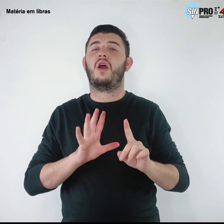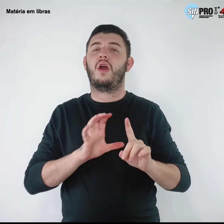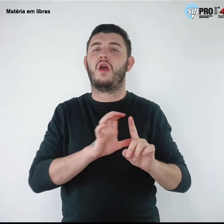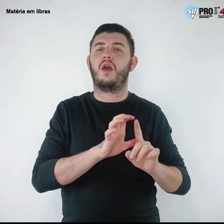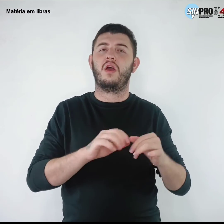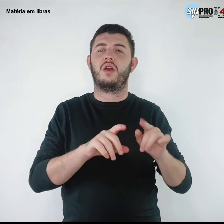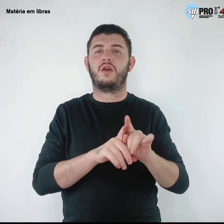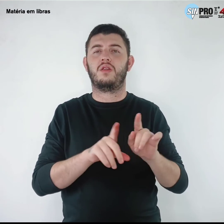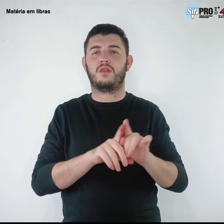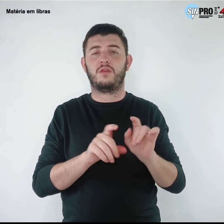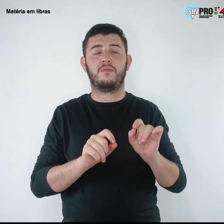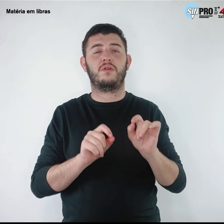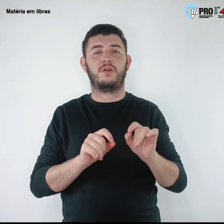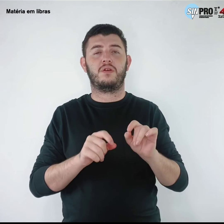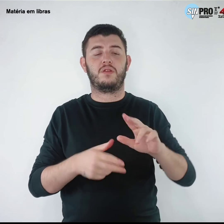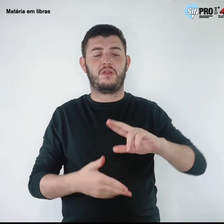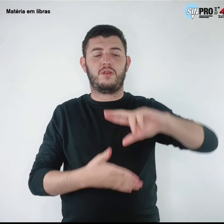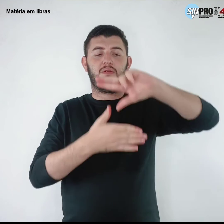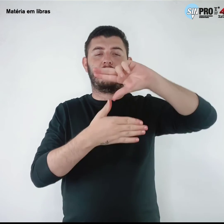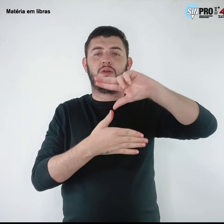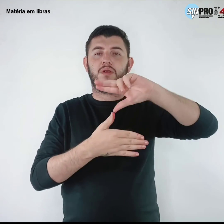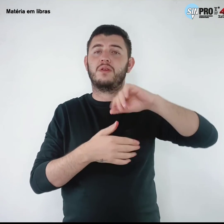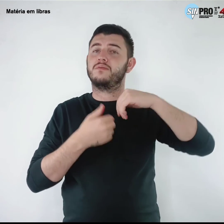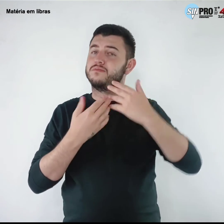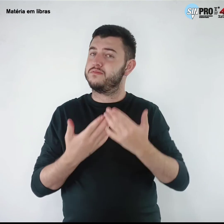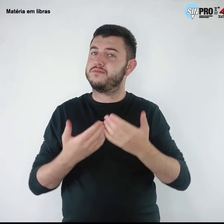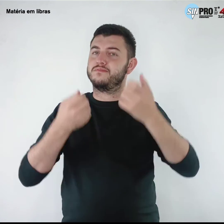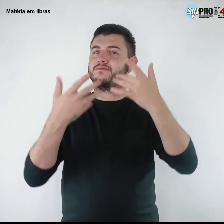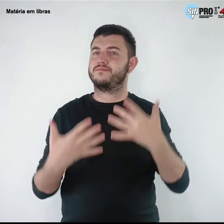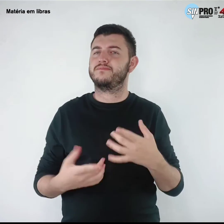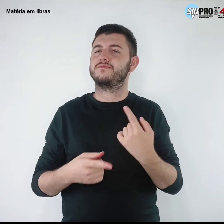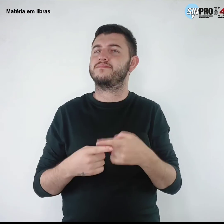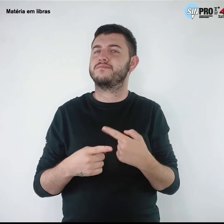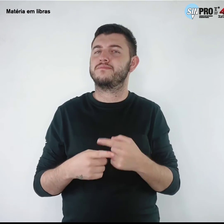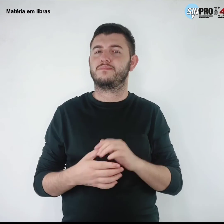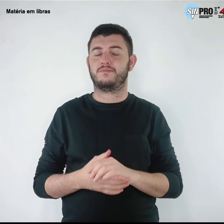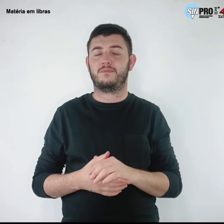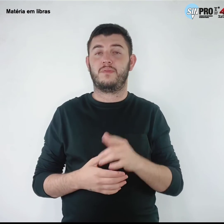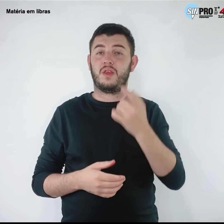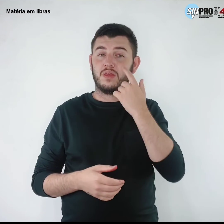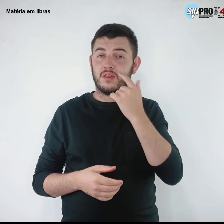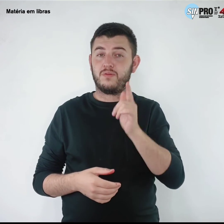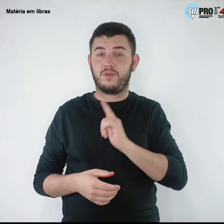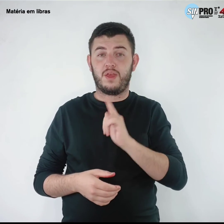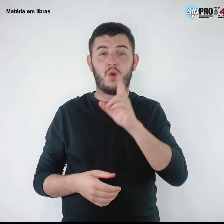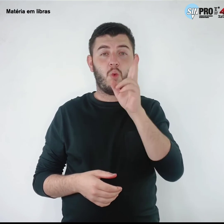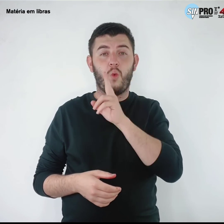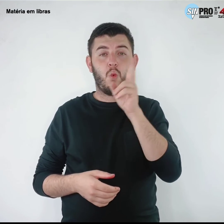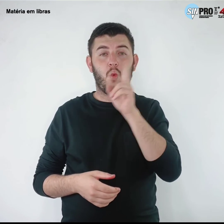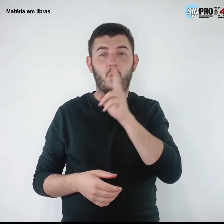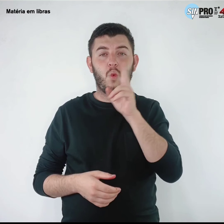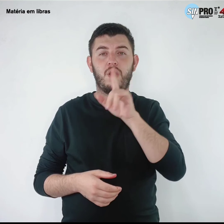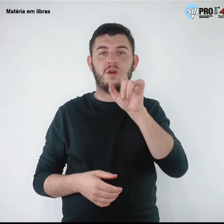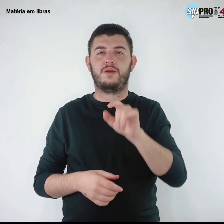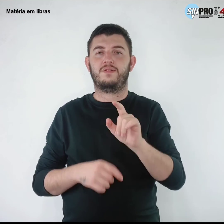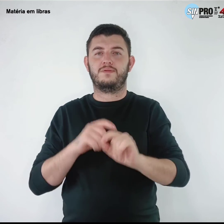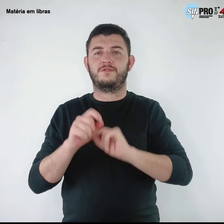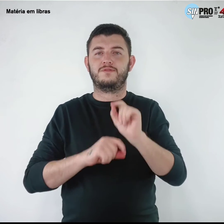Insubordinadas da América Latina. Isso porque há uma urgência de dar